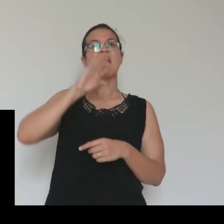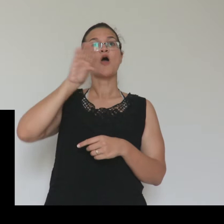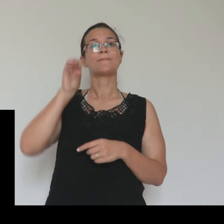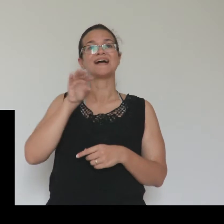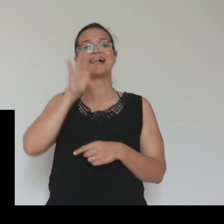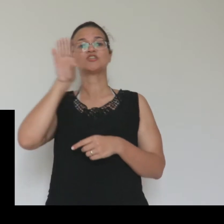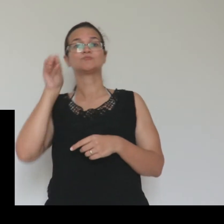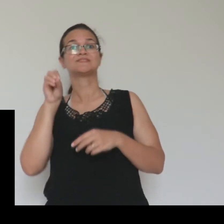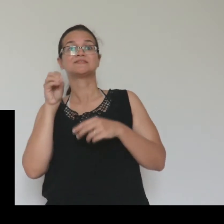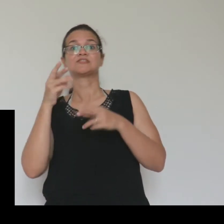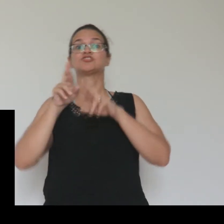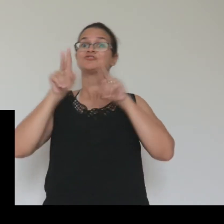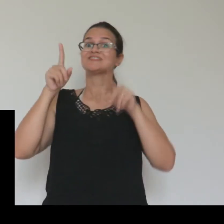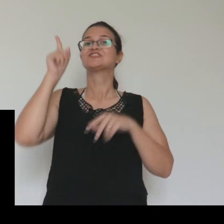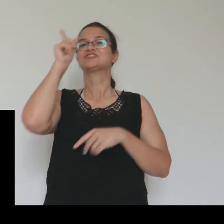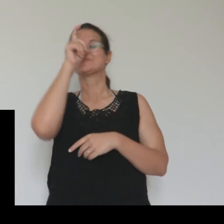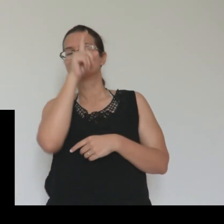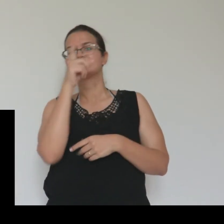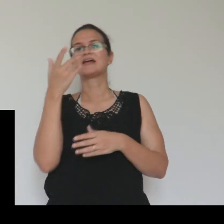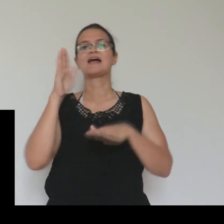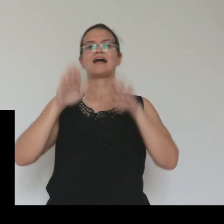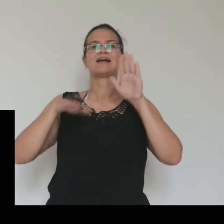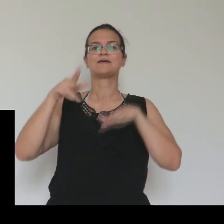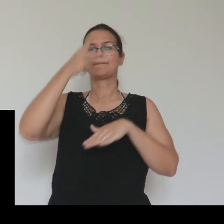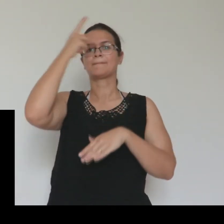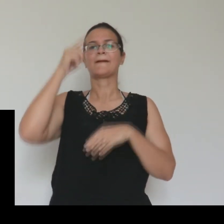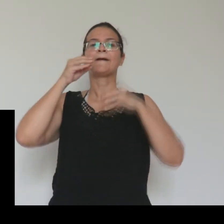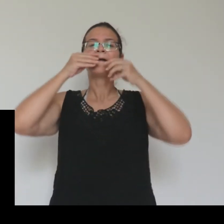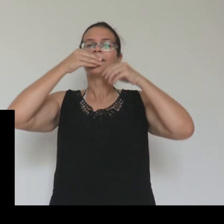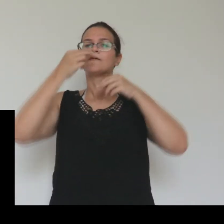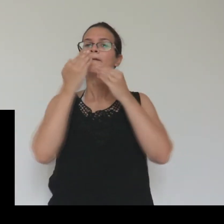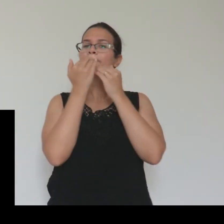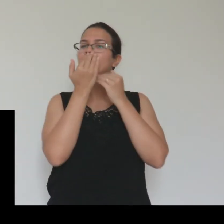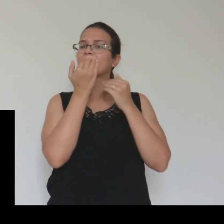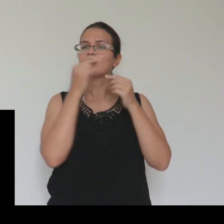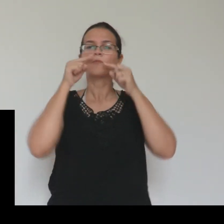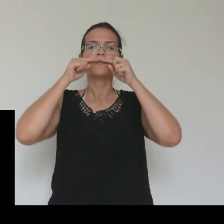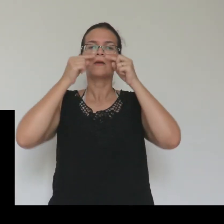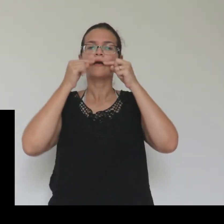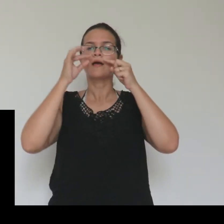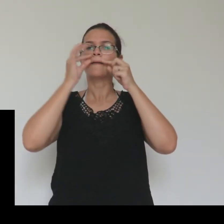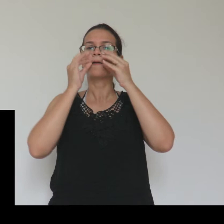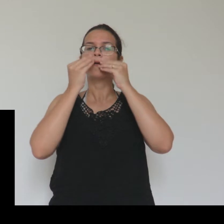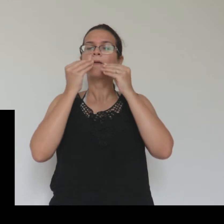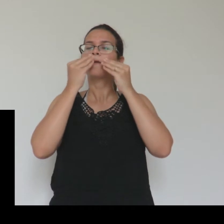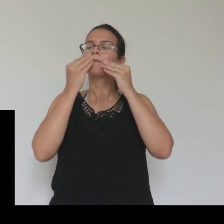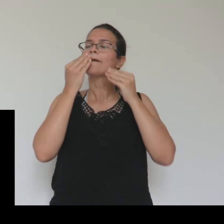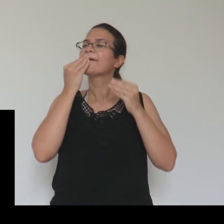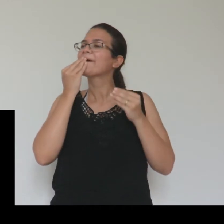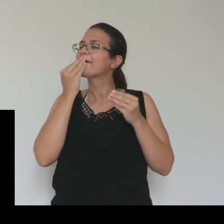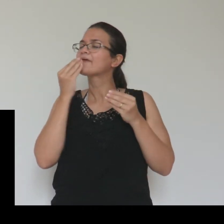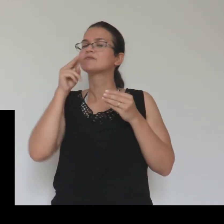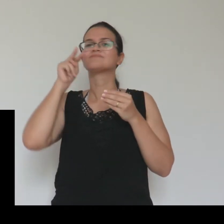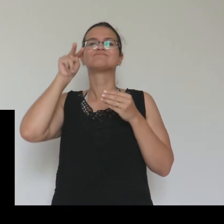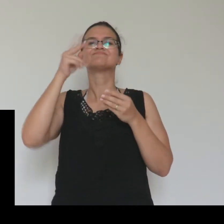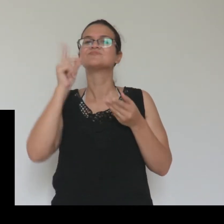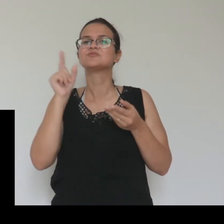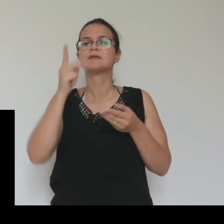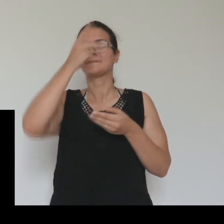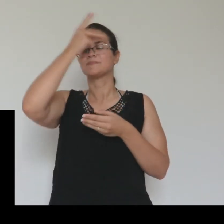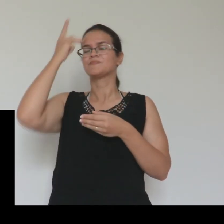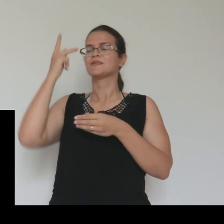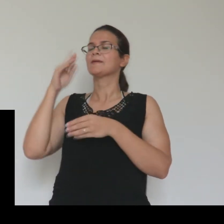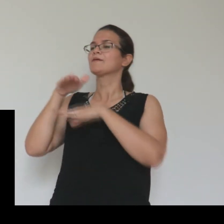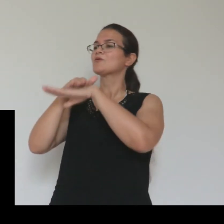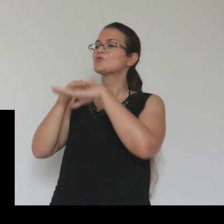atrapalha, né? Então assim, tem que tomar muito cuidado. Às vezes a pessoa, por estar conversando com o surdo, né, acha que tem que articular de